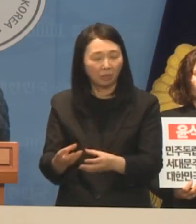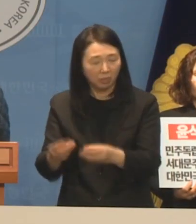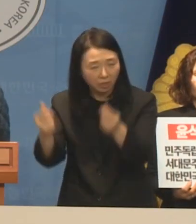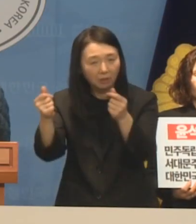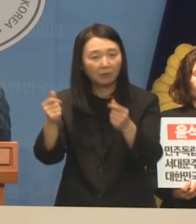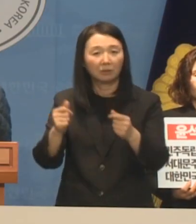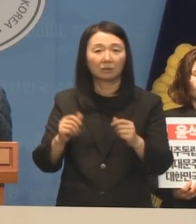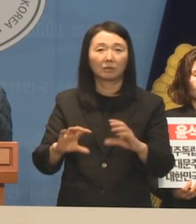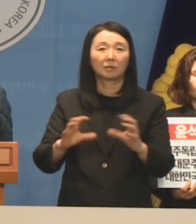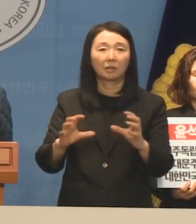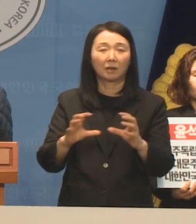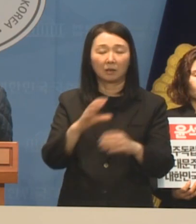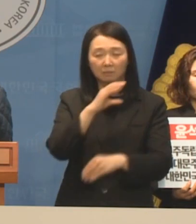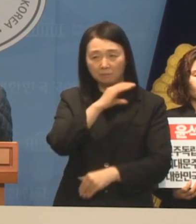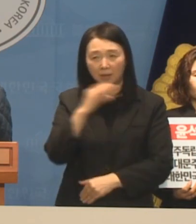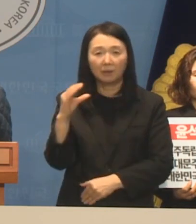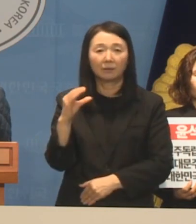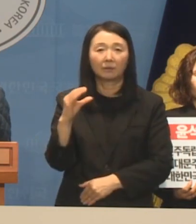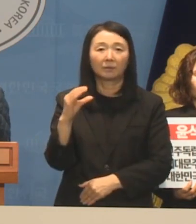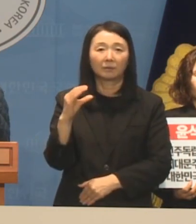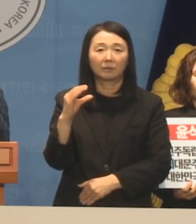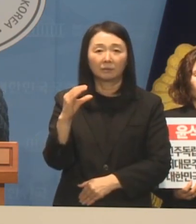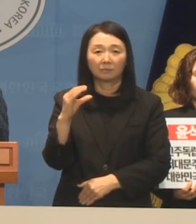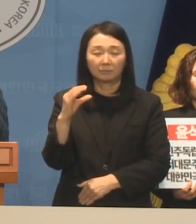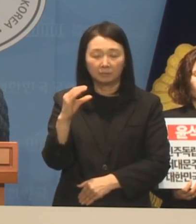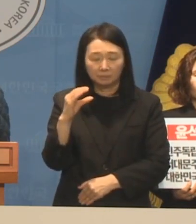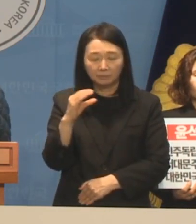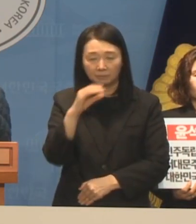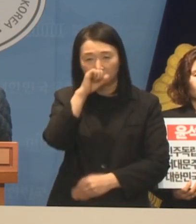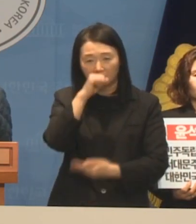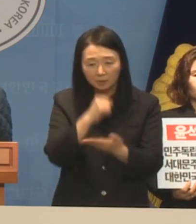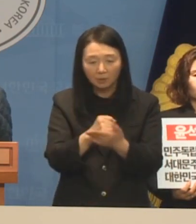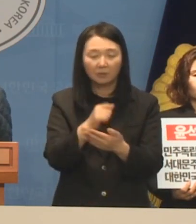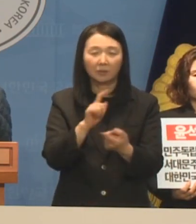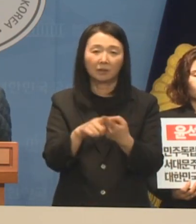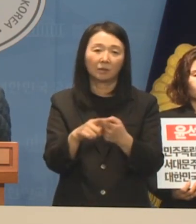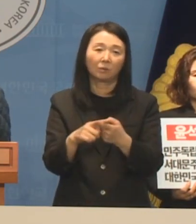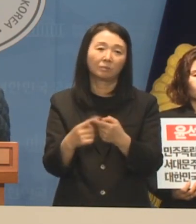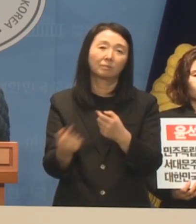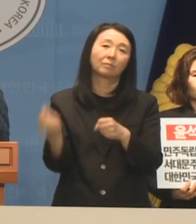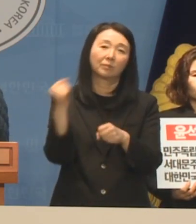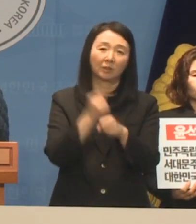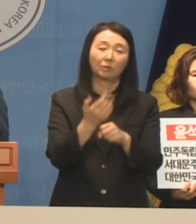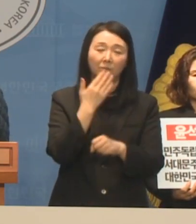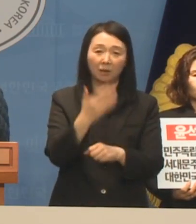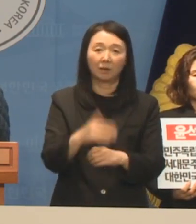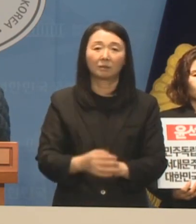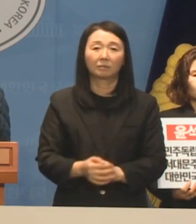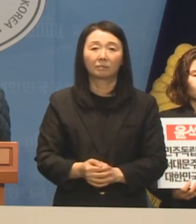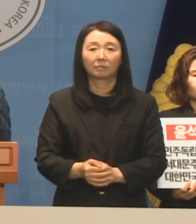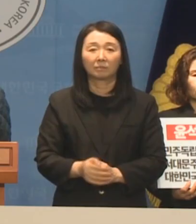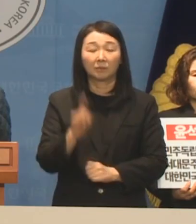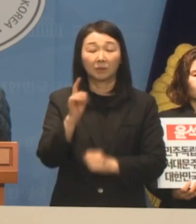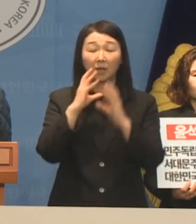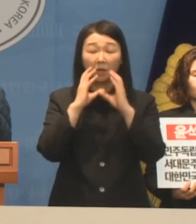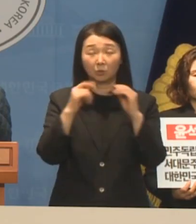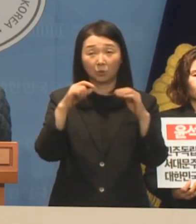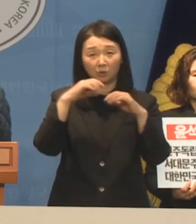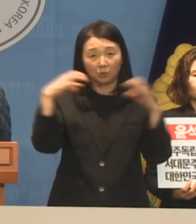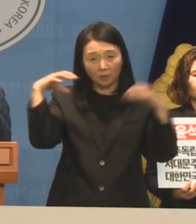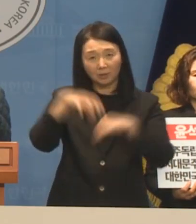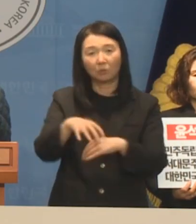이 나라를 온전하게 평상의 나라로 다시 되돌려 놓을 것이라고 확신합니다. 내일 토요일